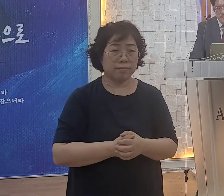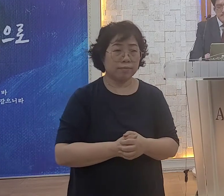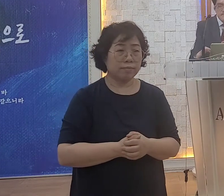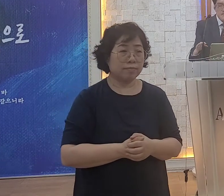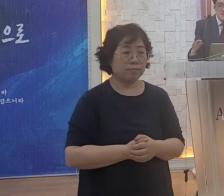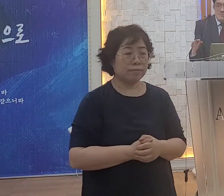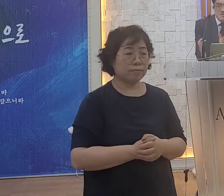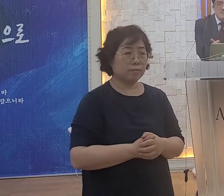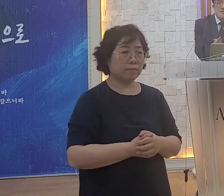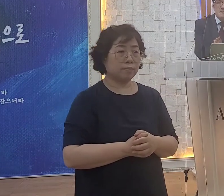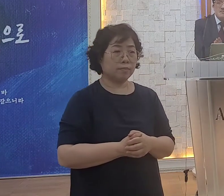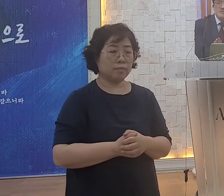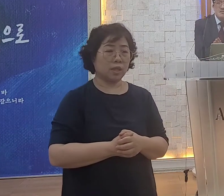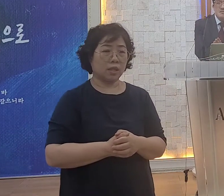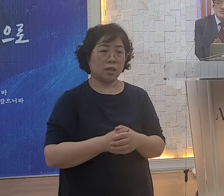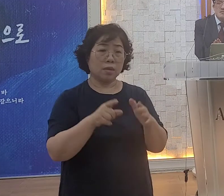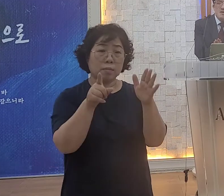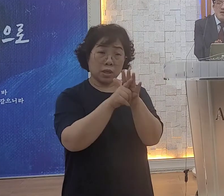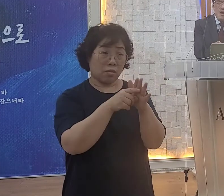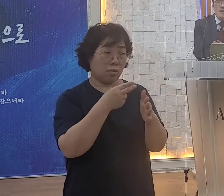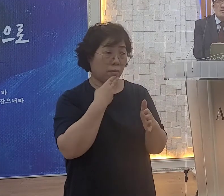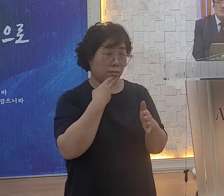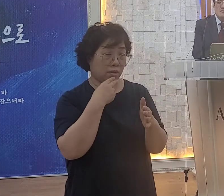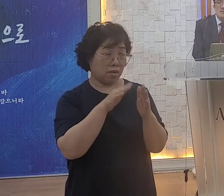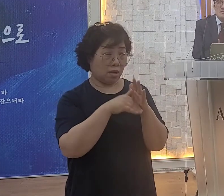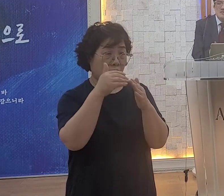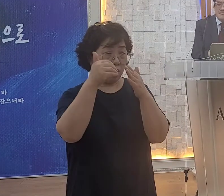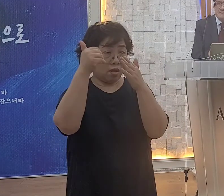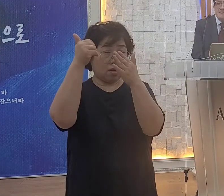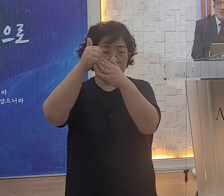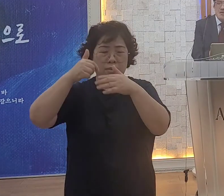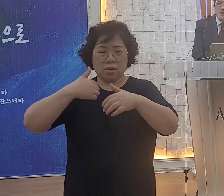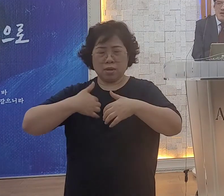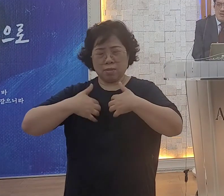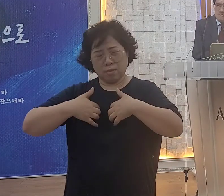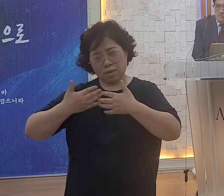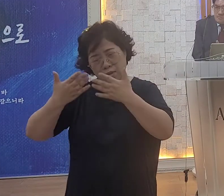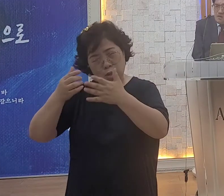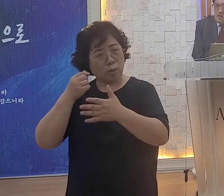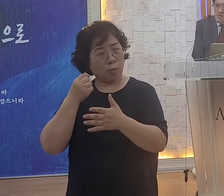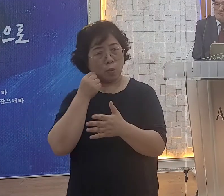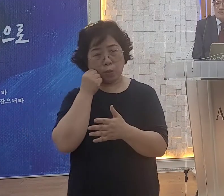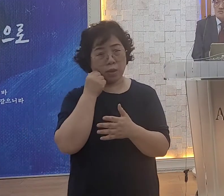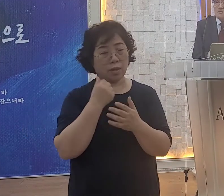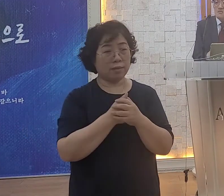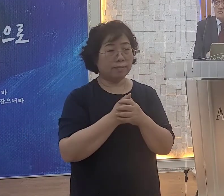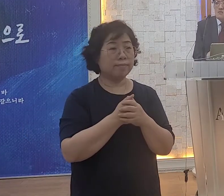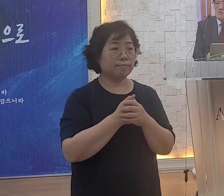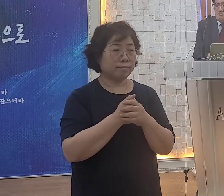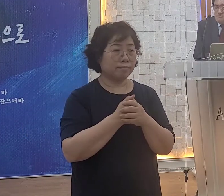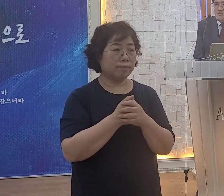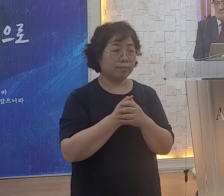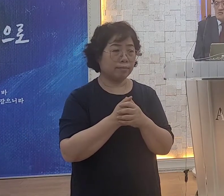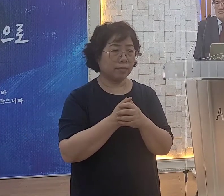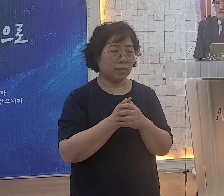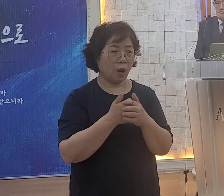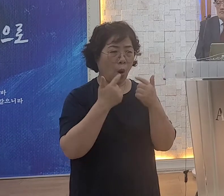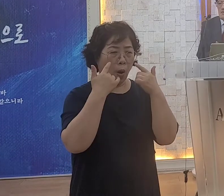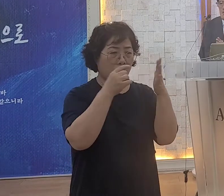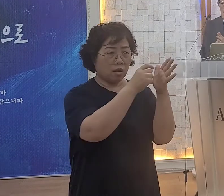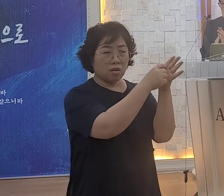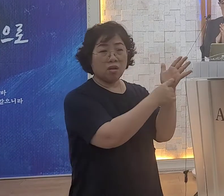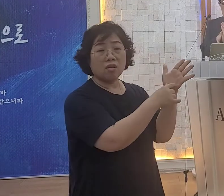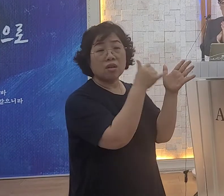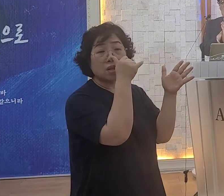말씀드렸지만 이 믿음이 없이는 하나님을 기쁘시게 할 수 없다라고 성경은 분명히